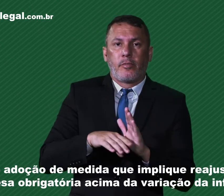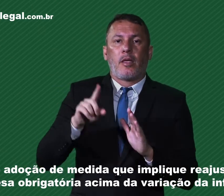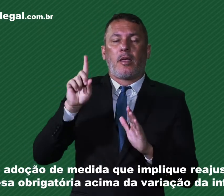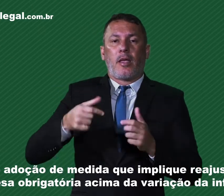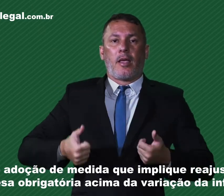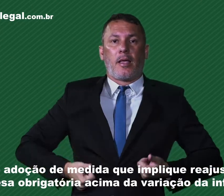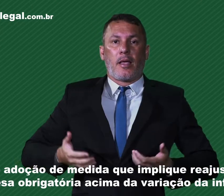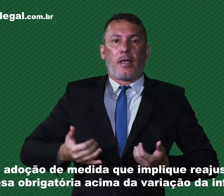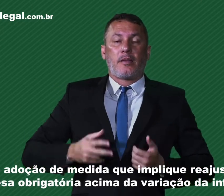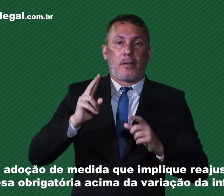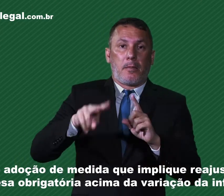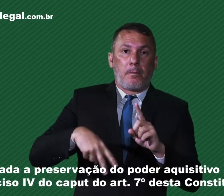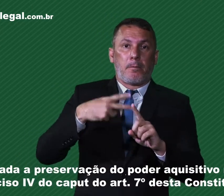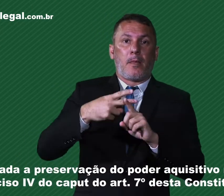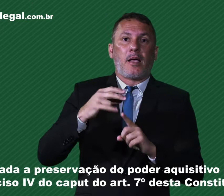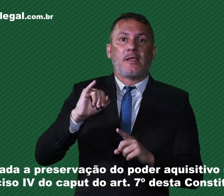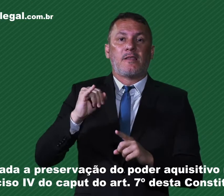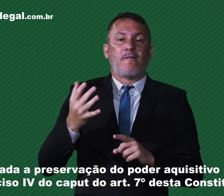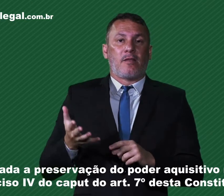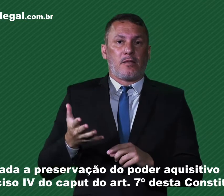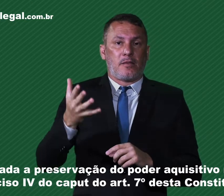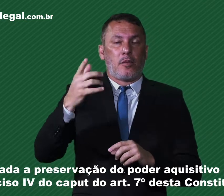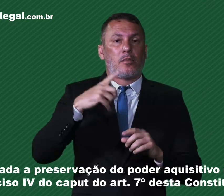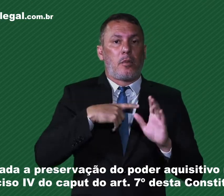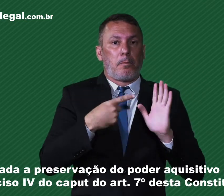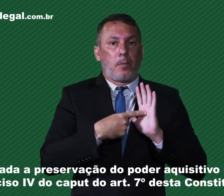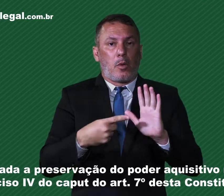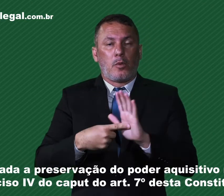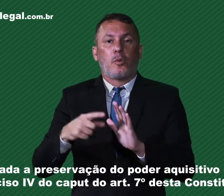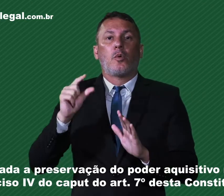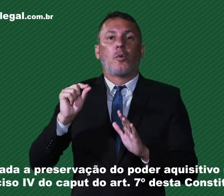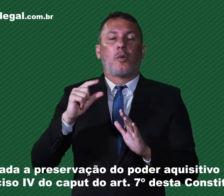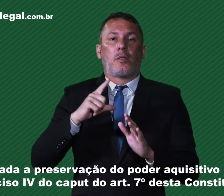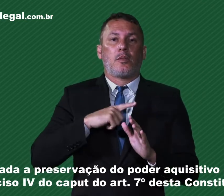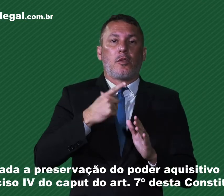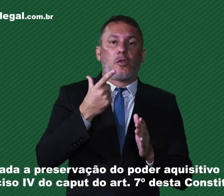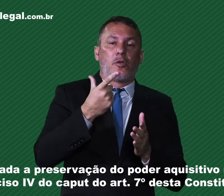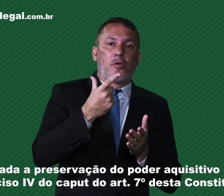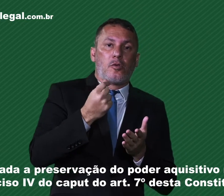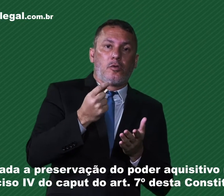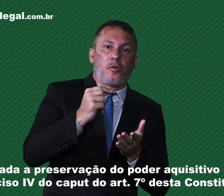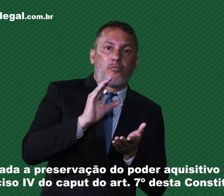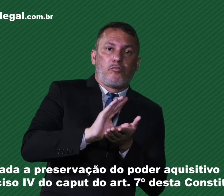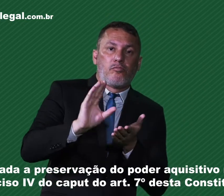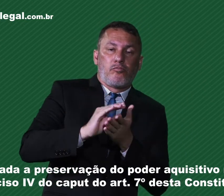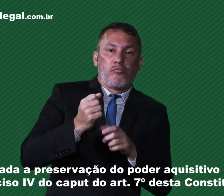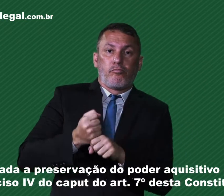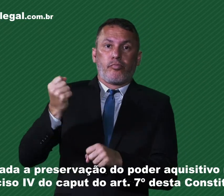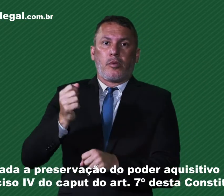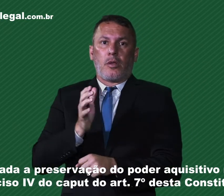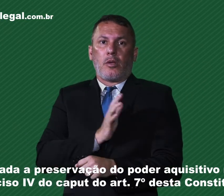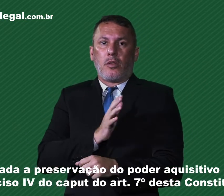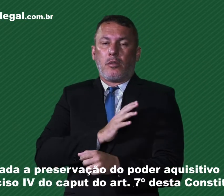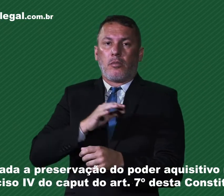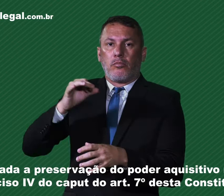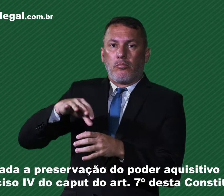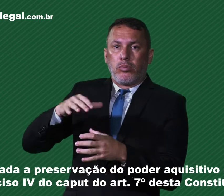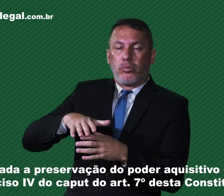da variação da inflação observada a preservação do poder aquisitivo referido no Inciso 4 do caput do